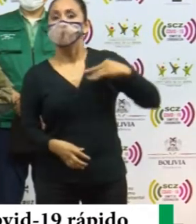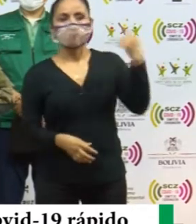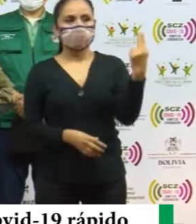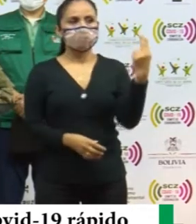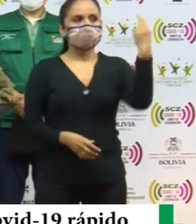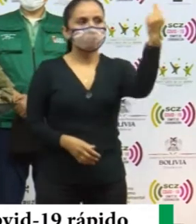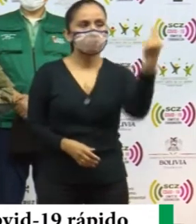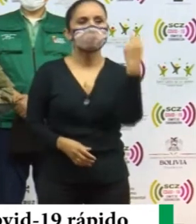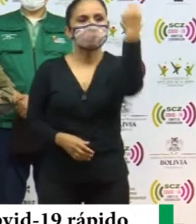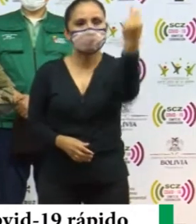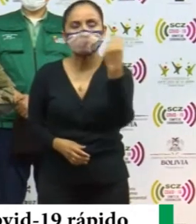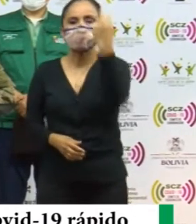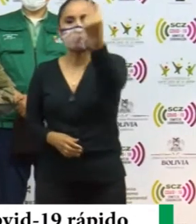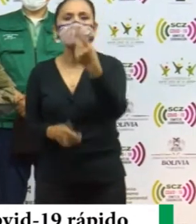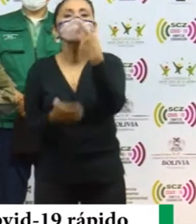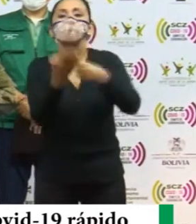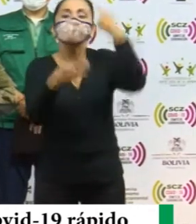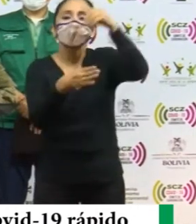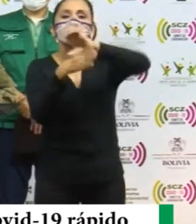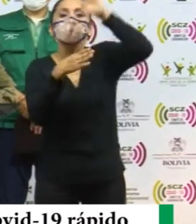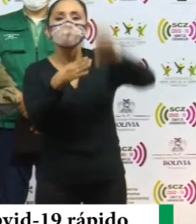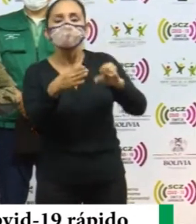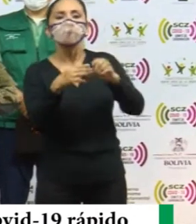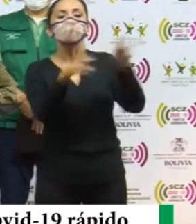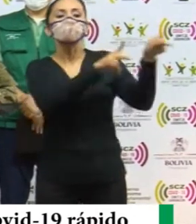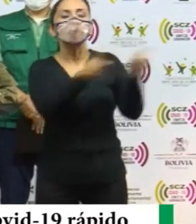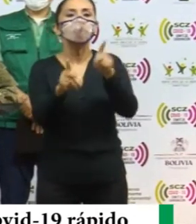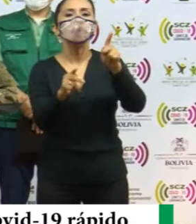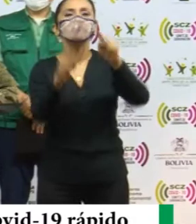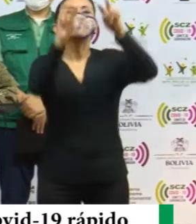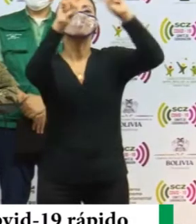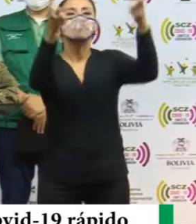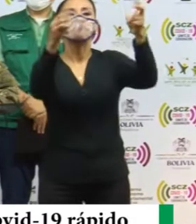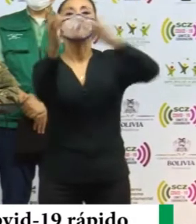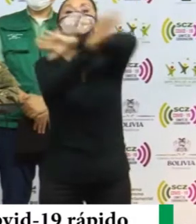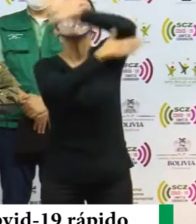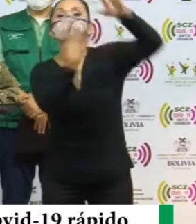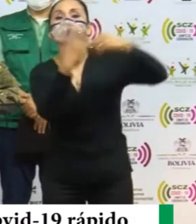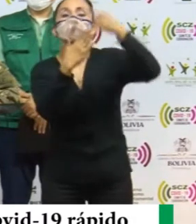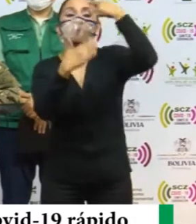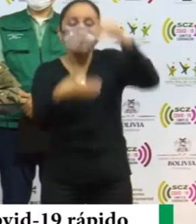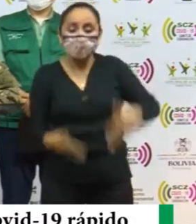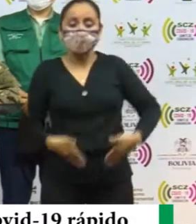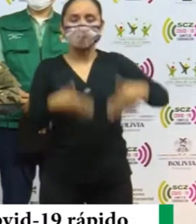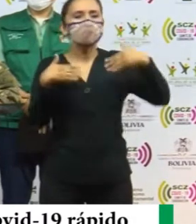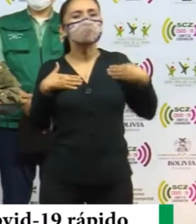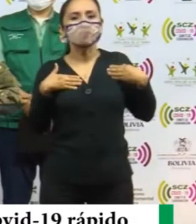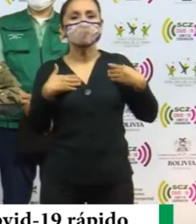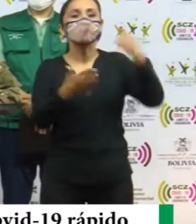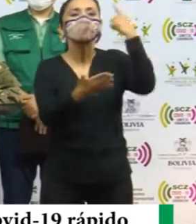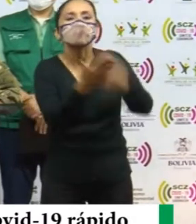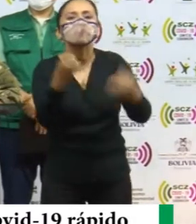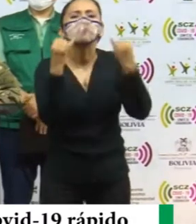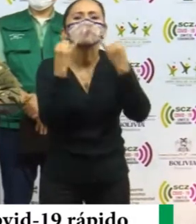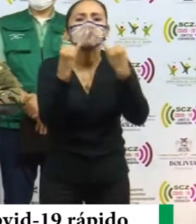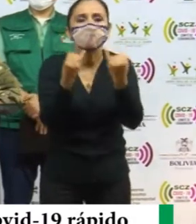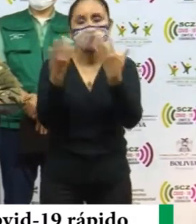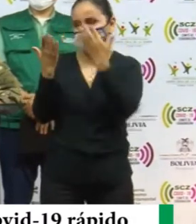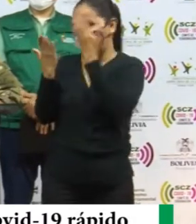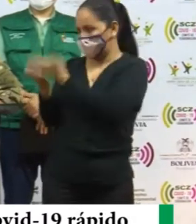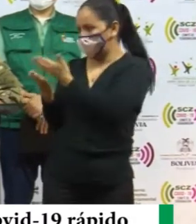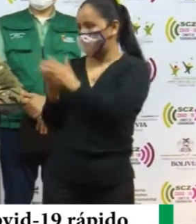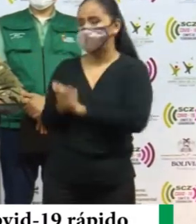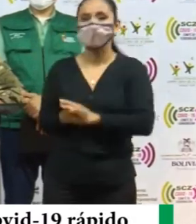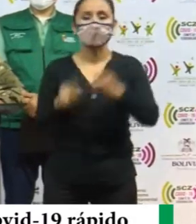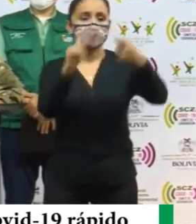Esto en cumplimiento al plan Todos por Bolivia. El dato que se ha tenido es el que se indica a